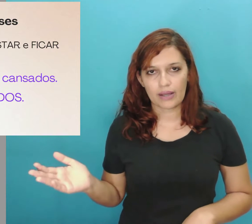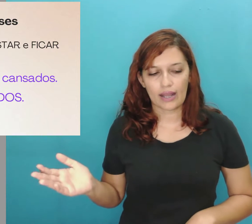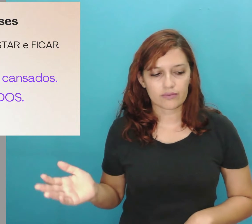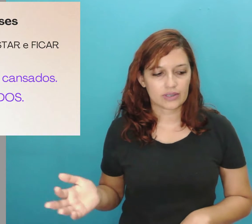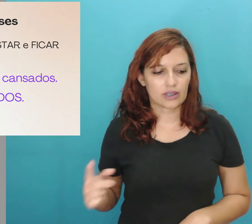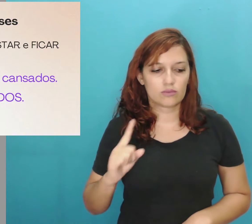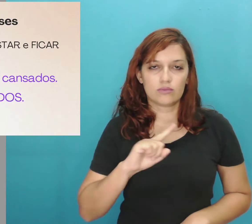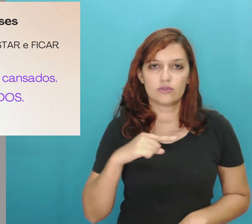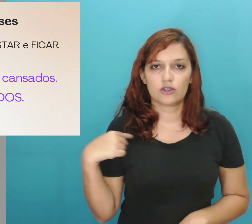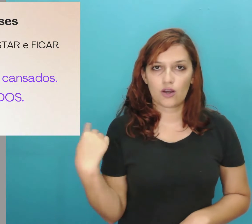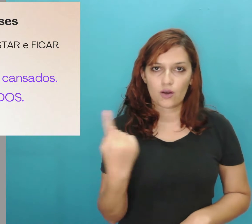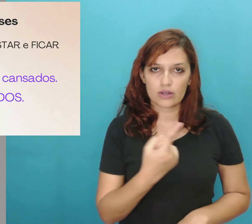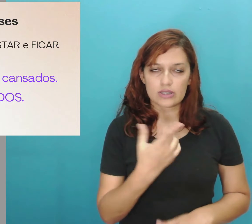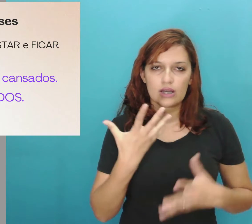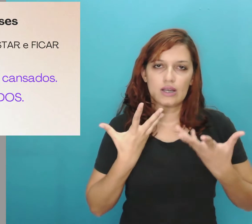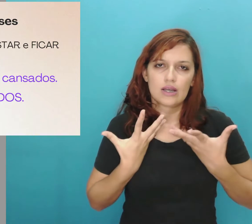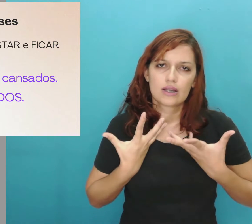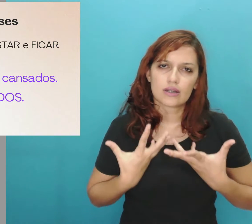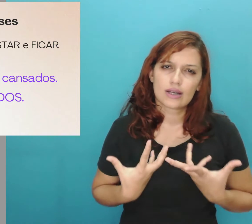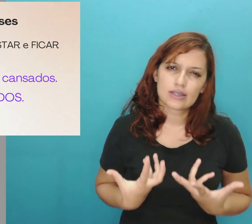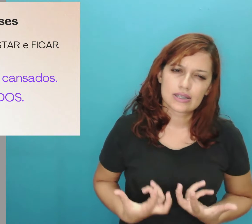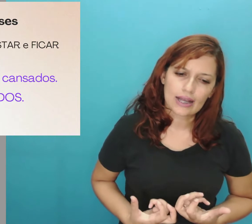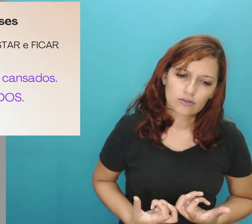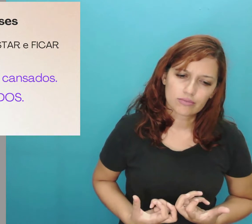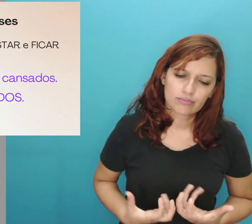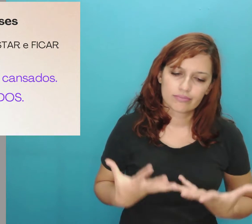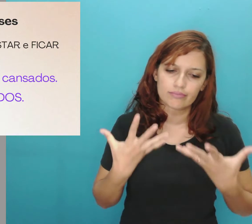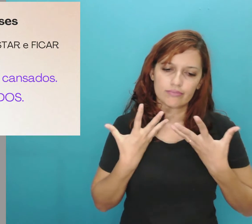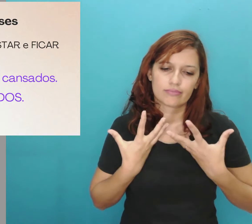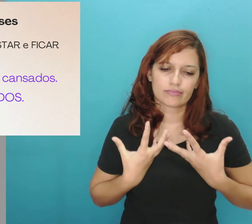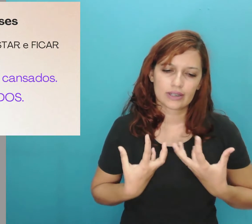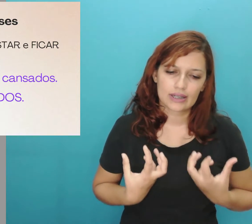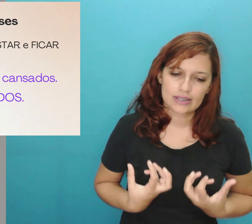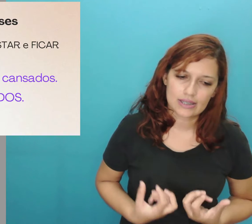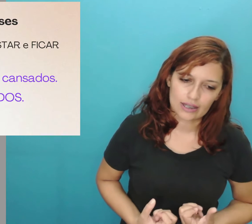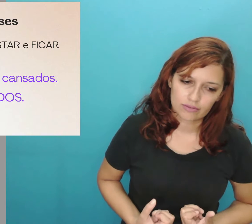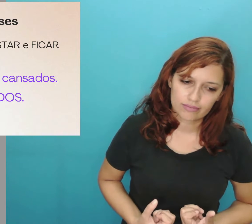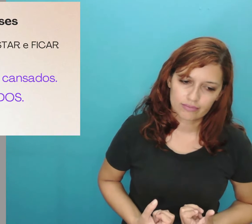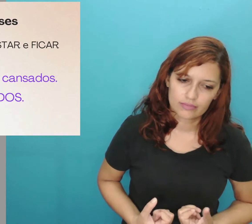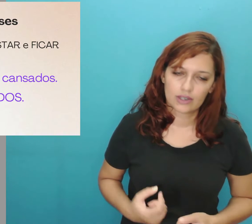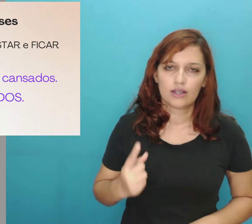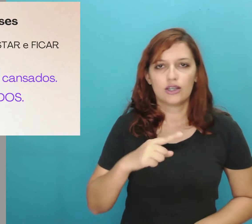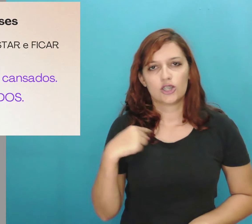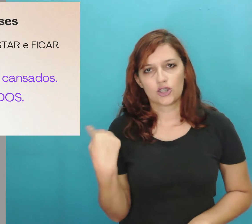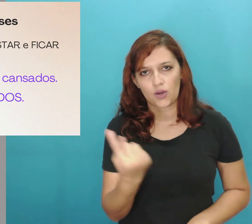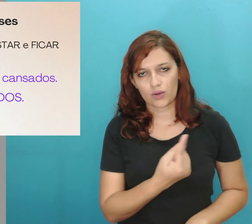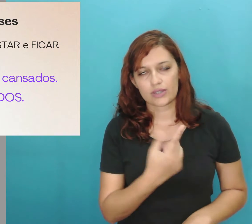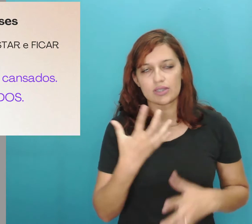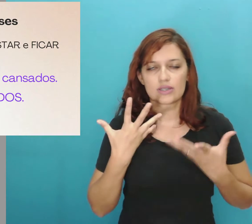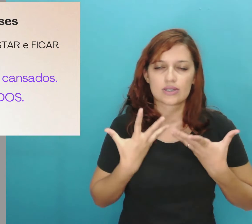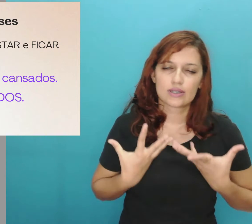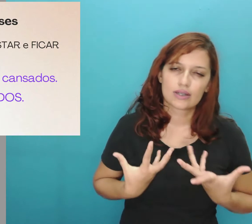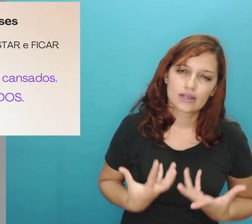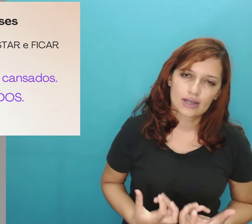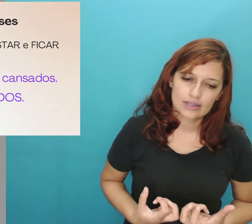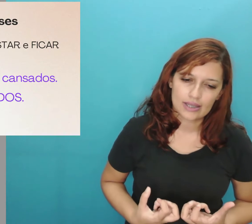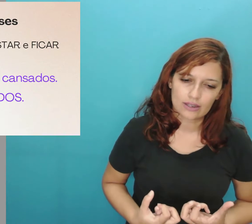palavra. Então, nós, cansado, cansado, nós,